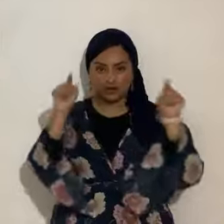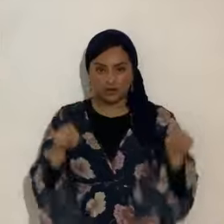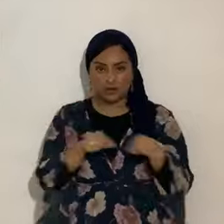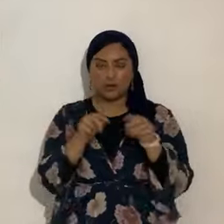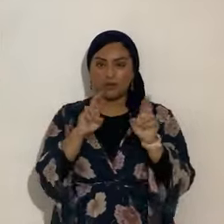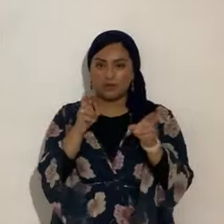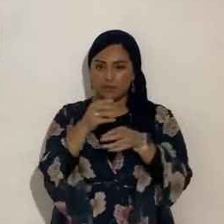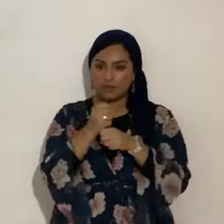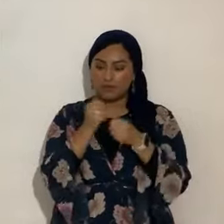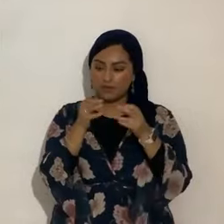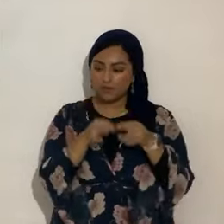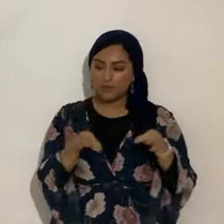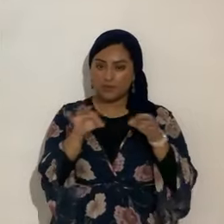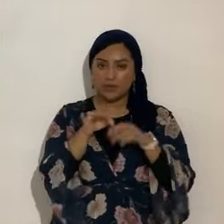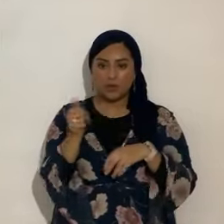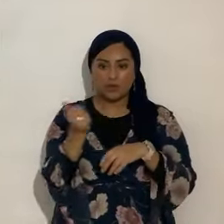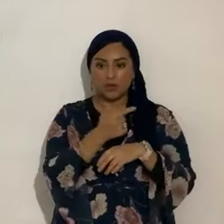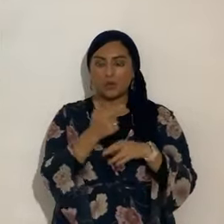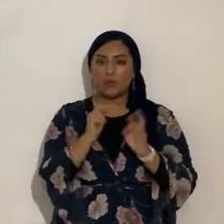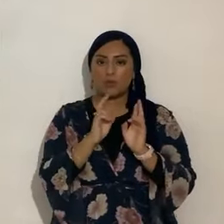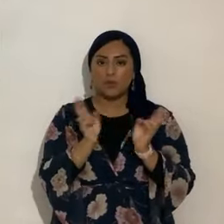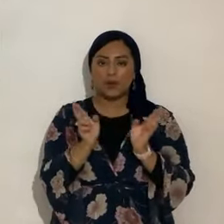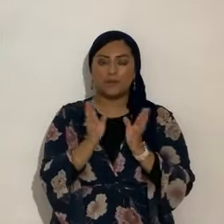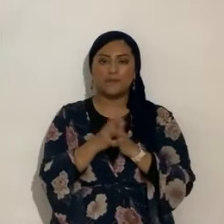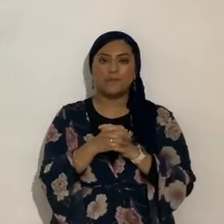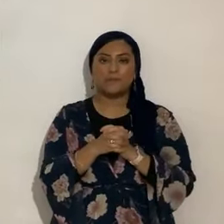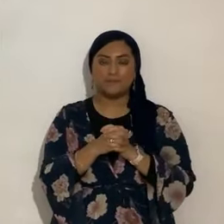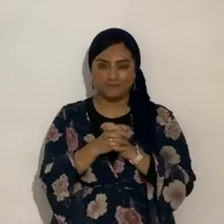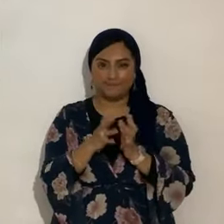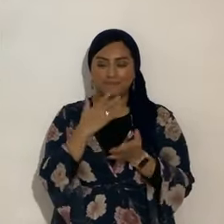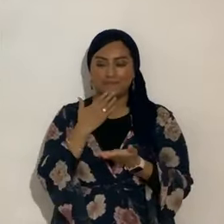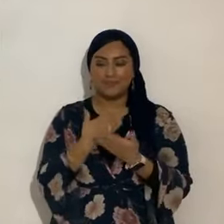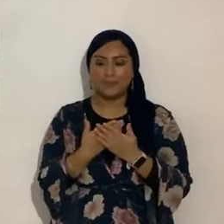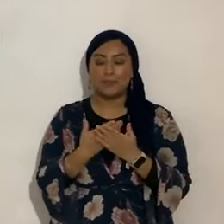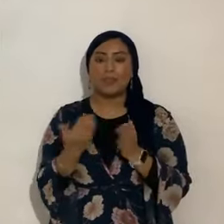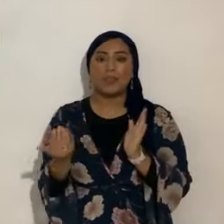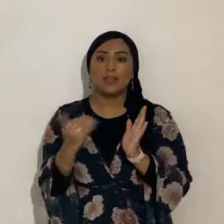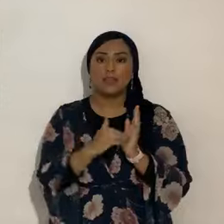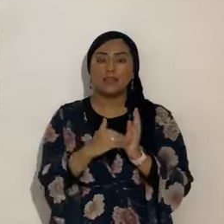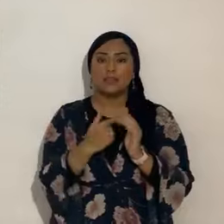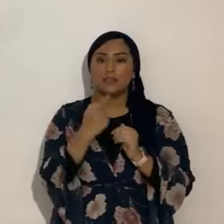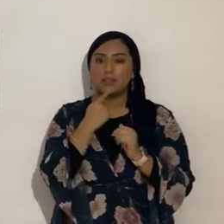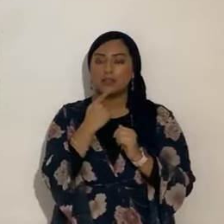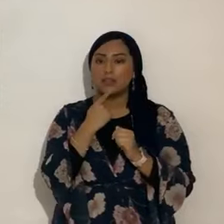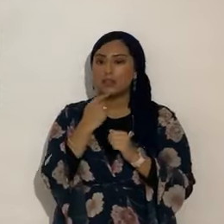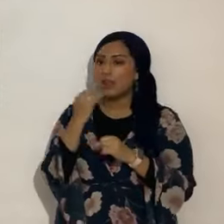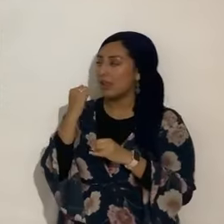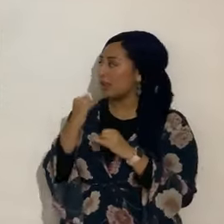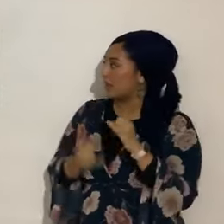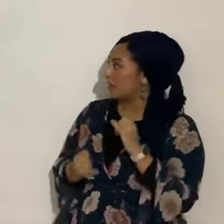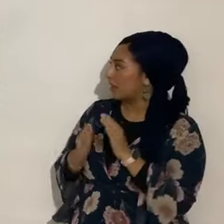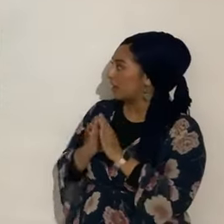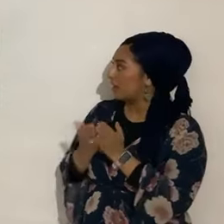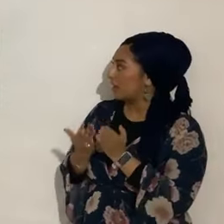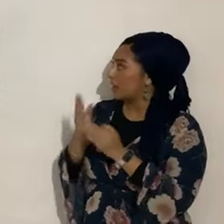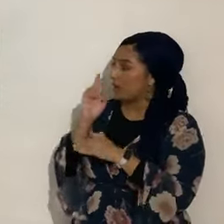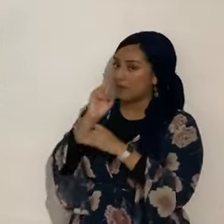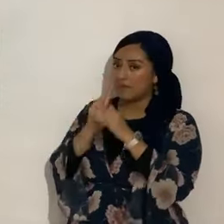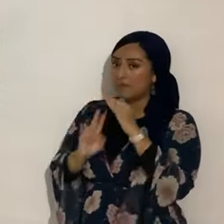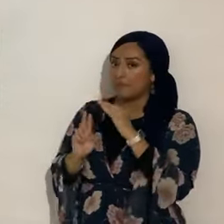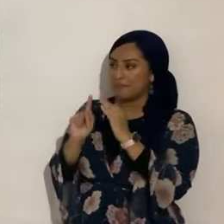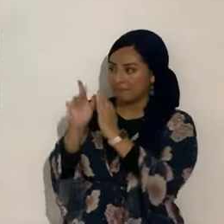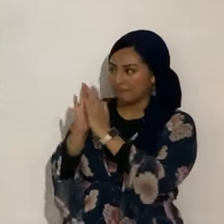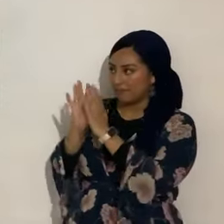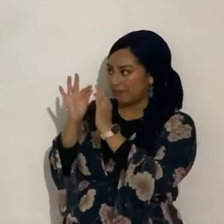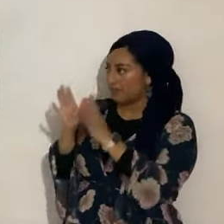hermanos. Es muy importante que ya todos estemos listos. Bueno, vuelvo a presentar la última revista profética. Le voy a pedir a